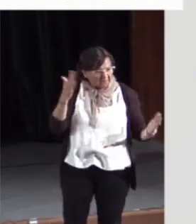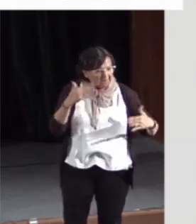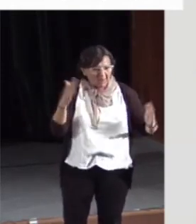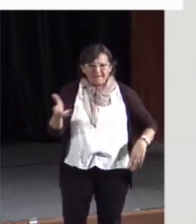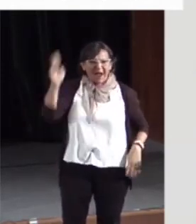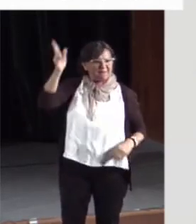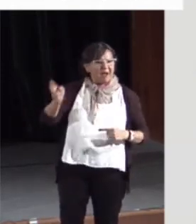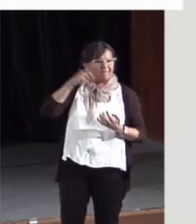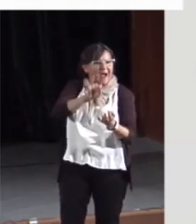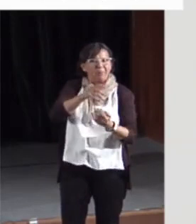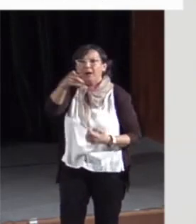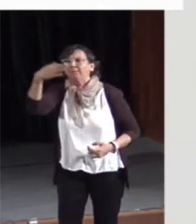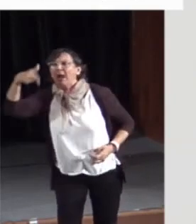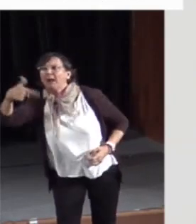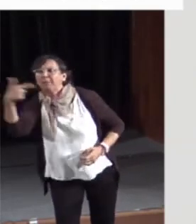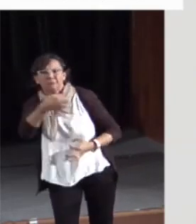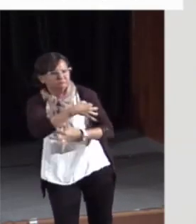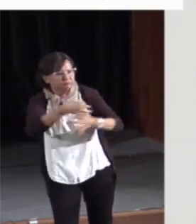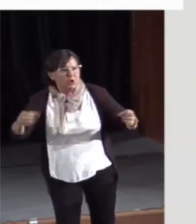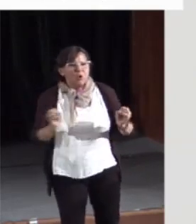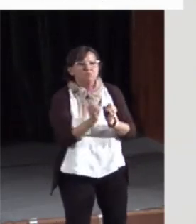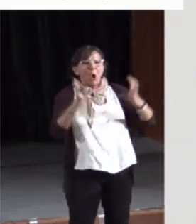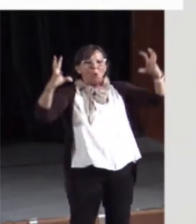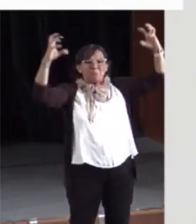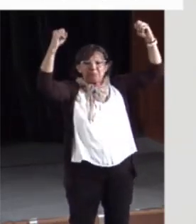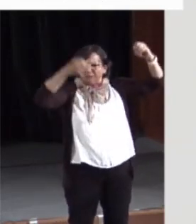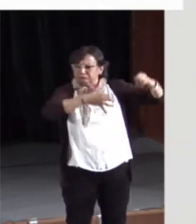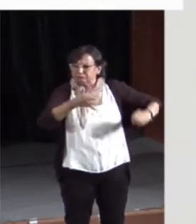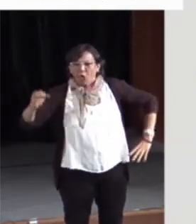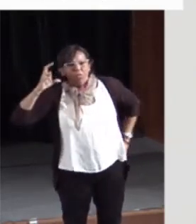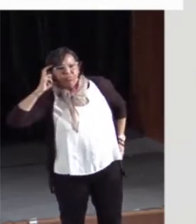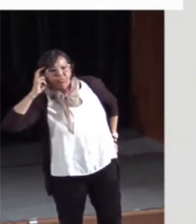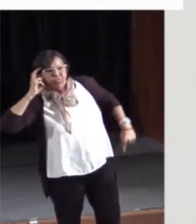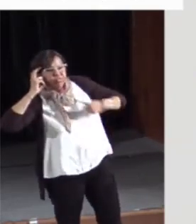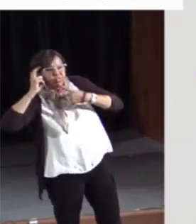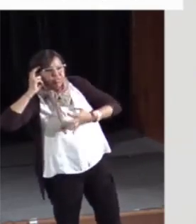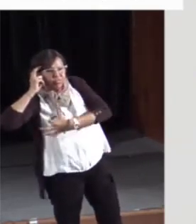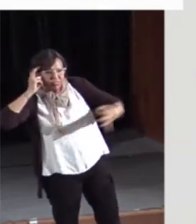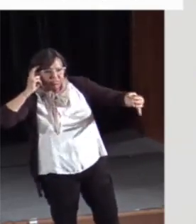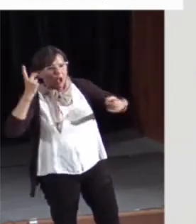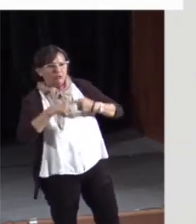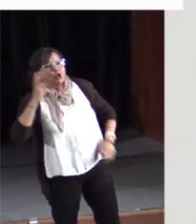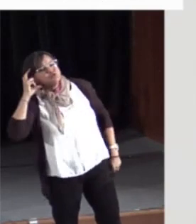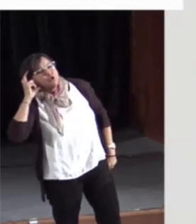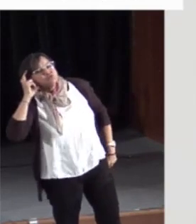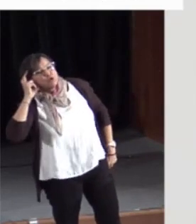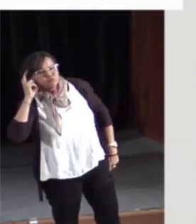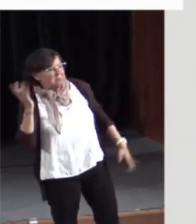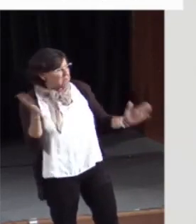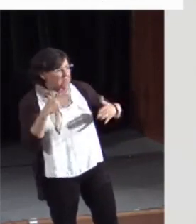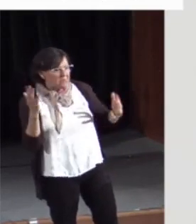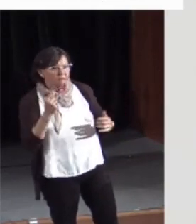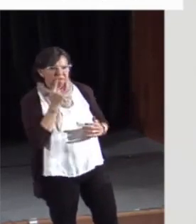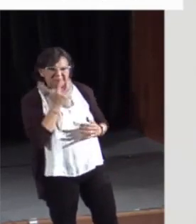o por ejemplo cuando alguien está disparando una pistola decimos pam, pam. ¿Por qué? ¿Por qué hacemos eso, por ejemplo?